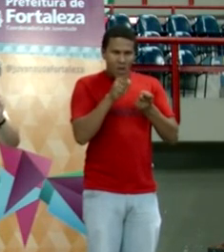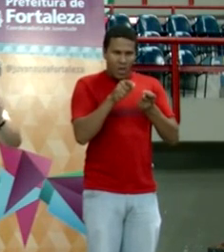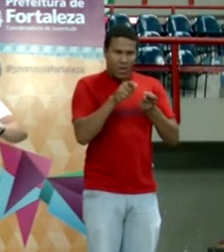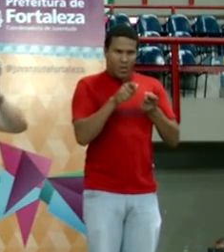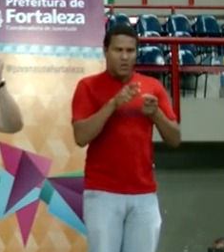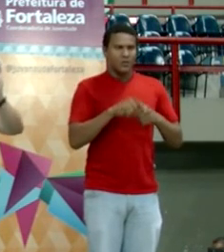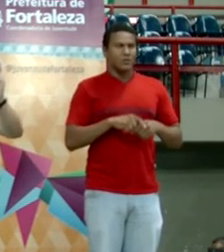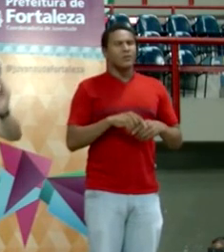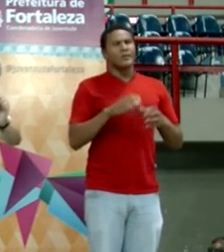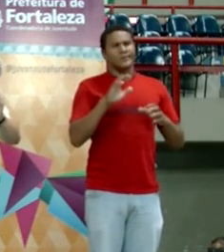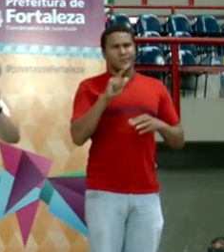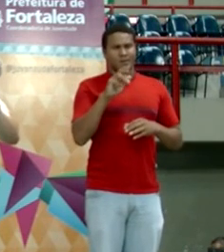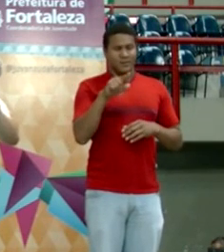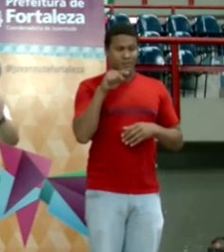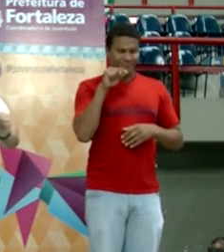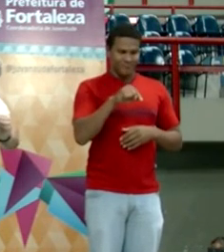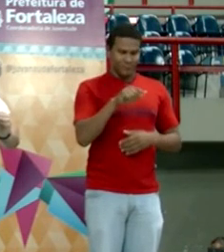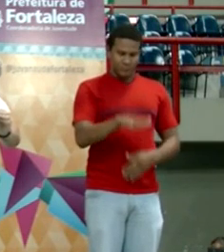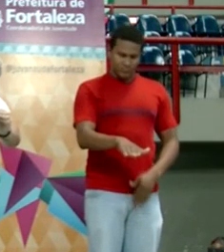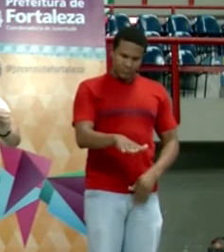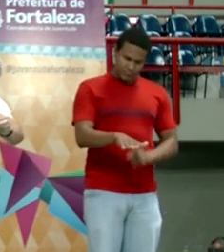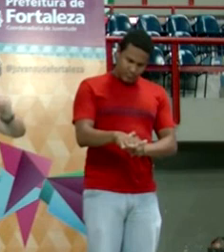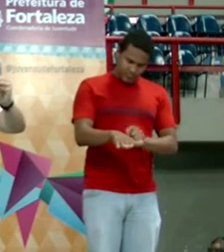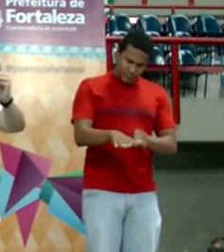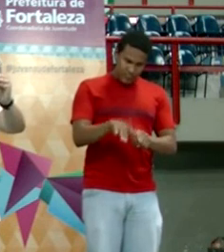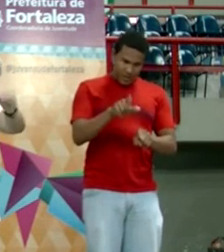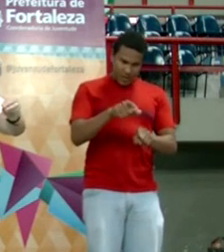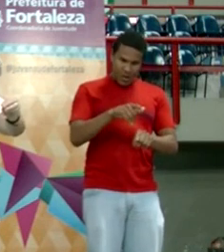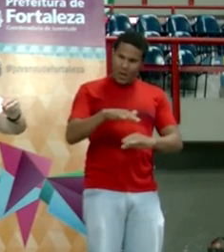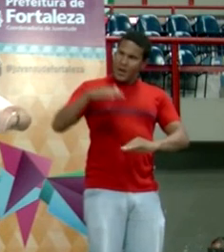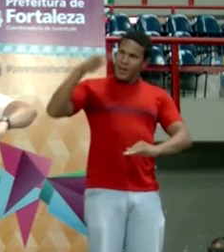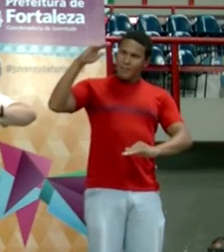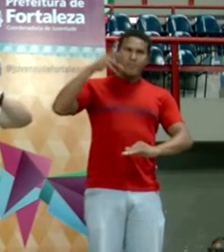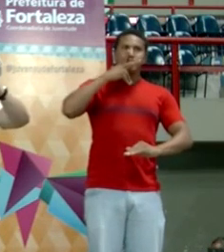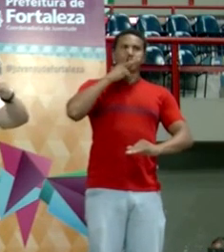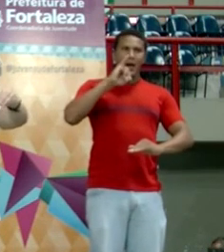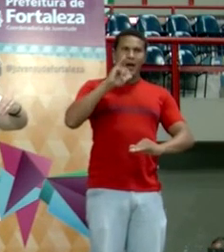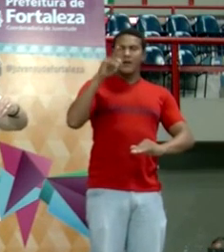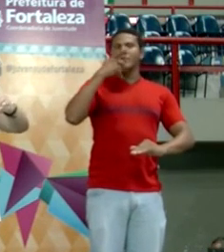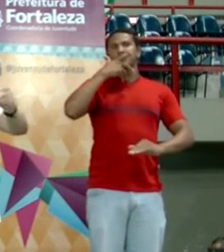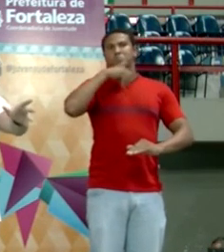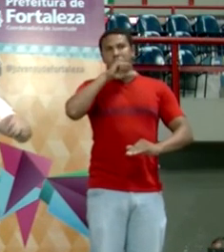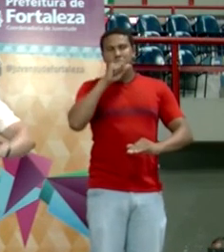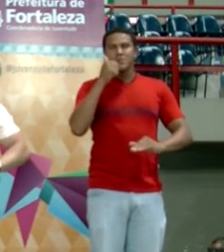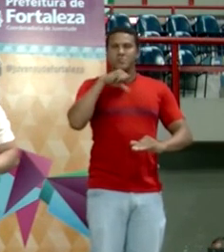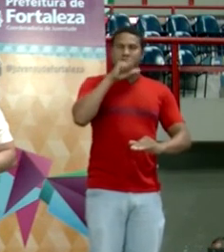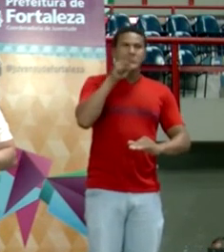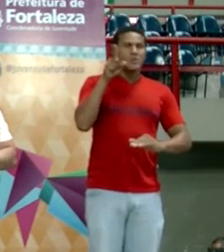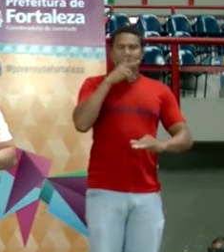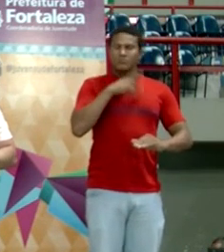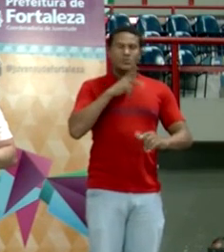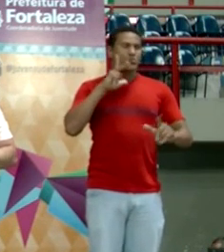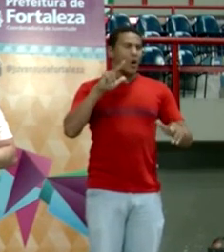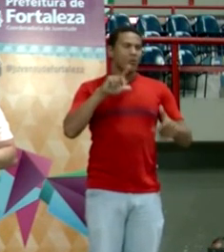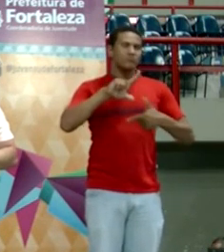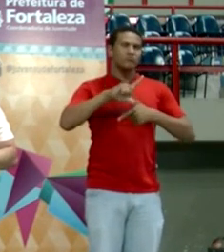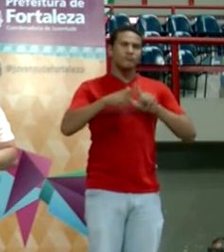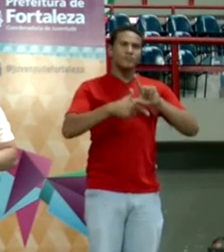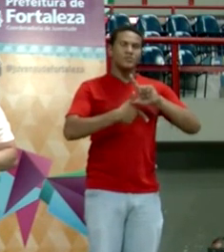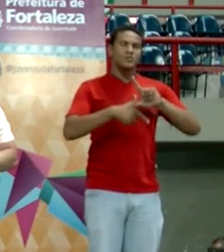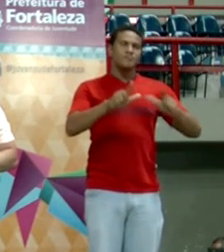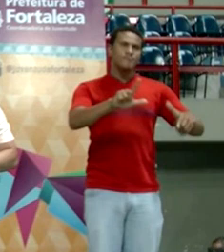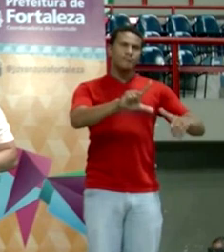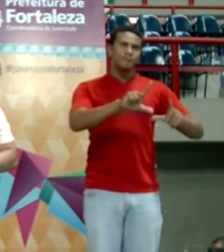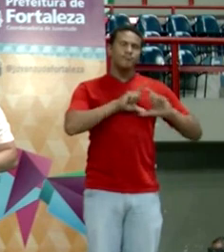meninos eram tão nazistas quanto os pais, quanto os professores, quanto a propaganda, quanto o exército. Então se